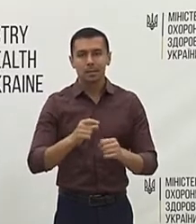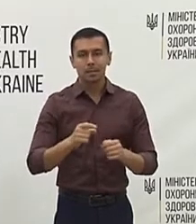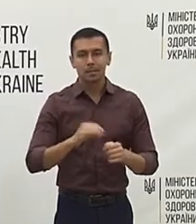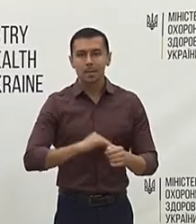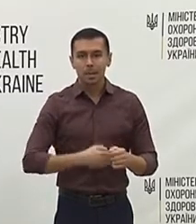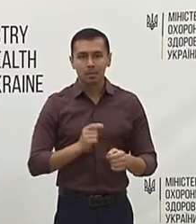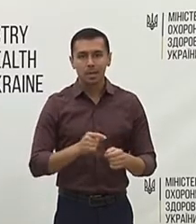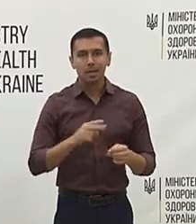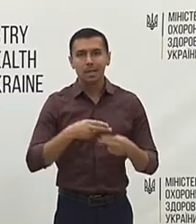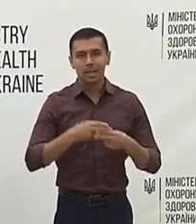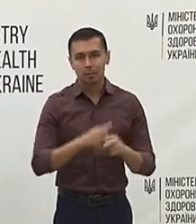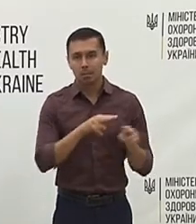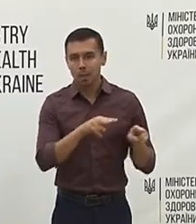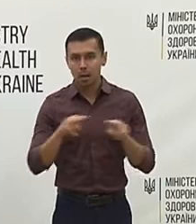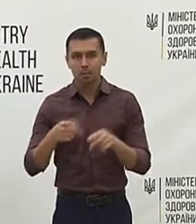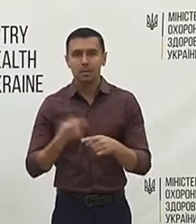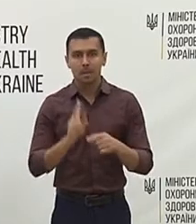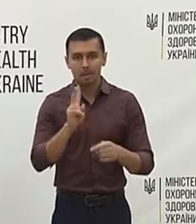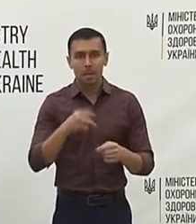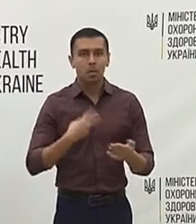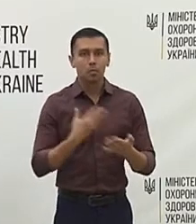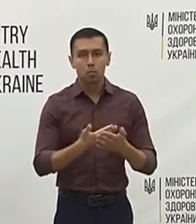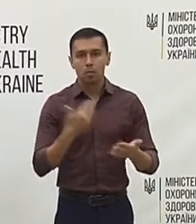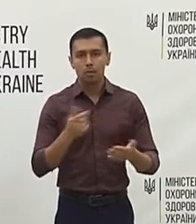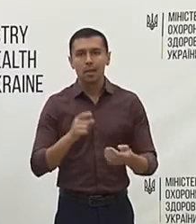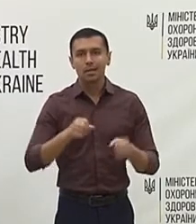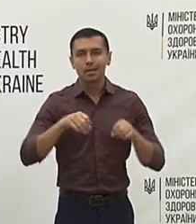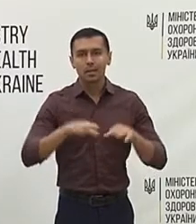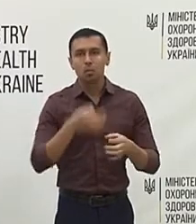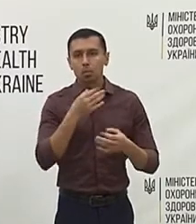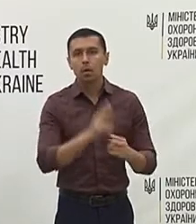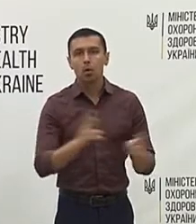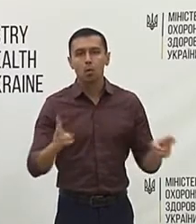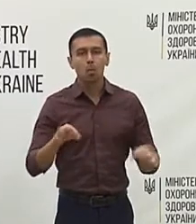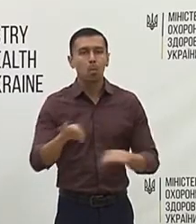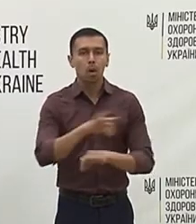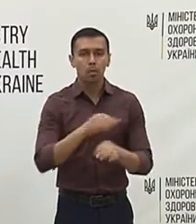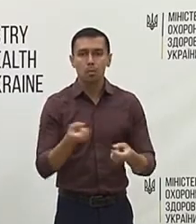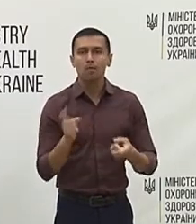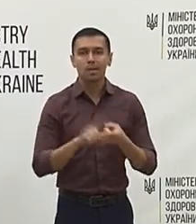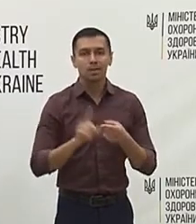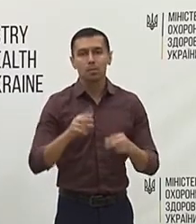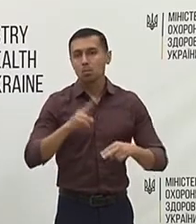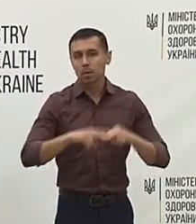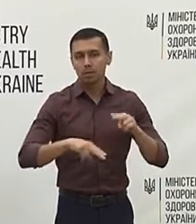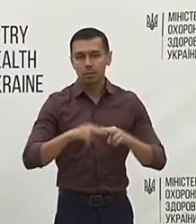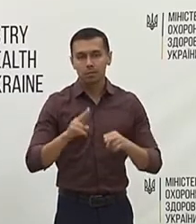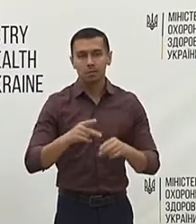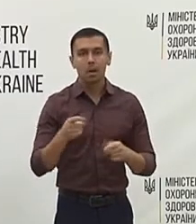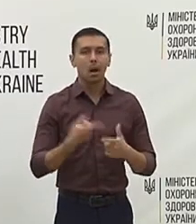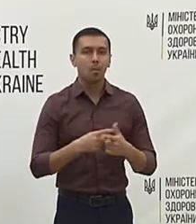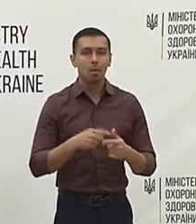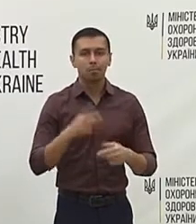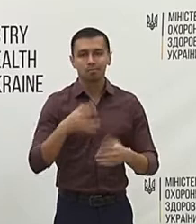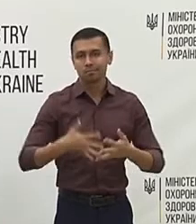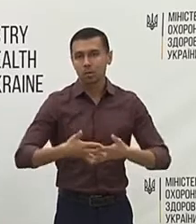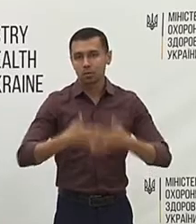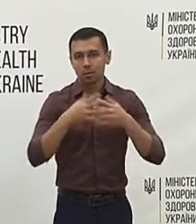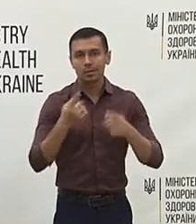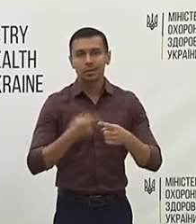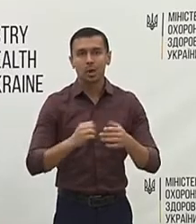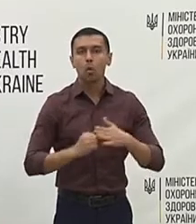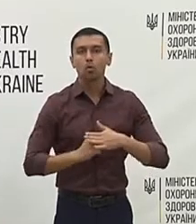та технічним наглядом. Це передумова для реалізації будь-якого проєкту, пов'язаного з будівництвом чи реконструкцією.